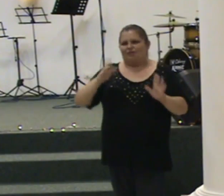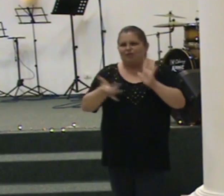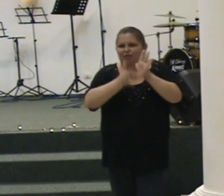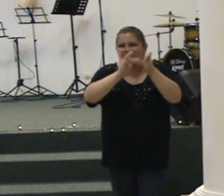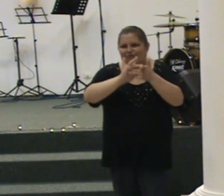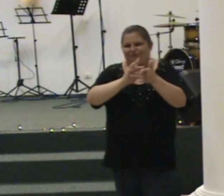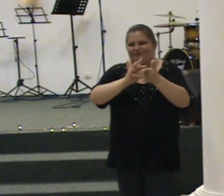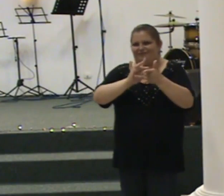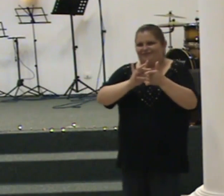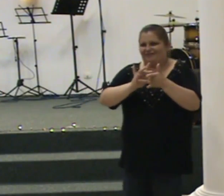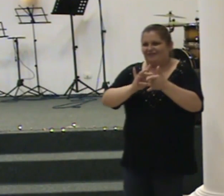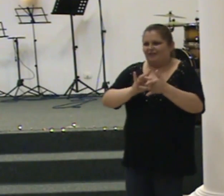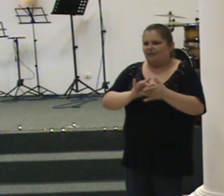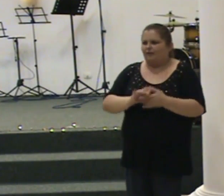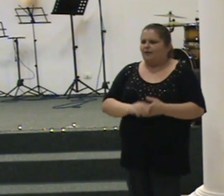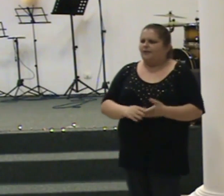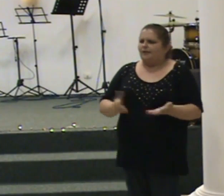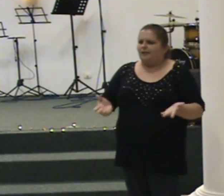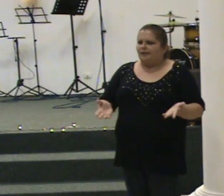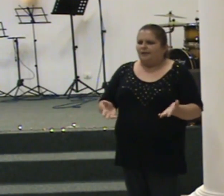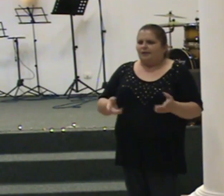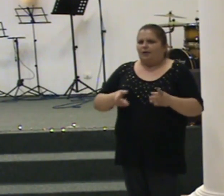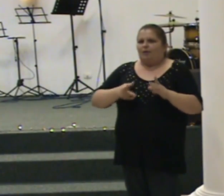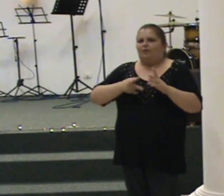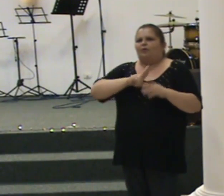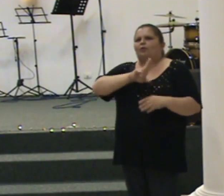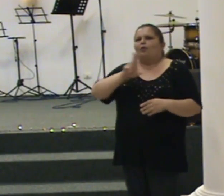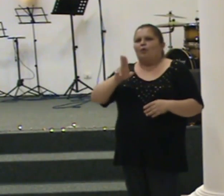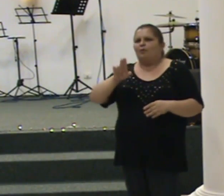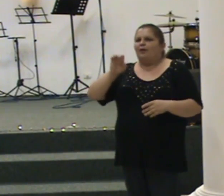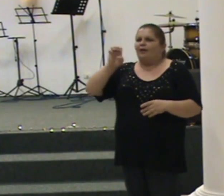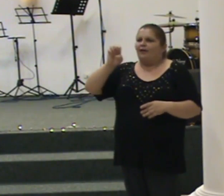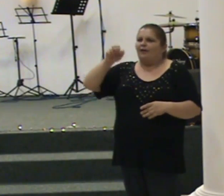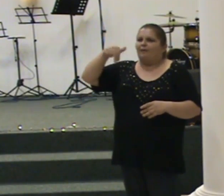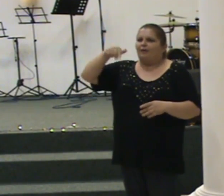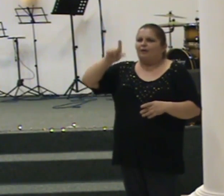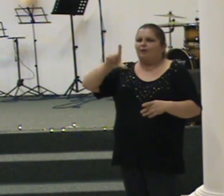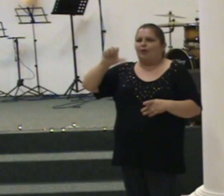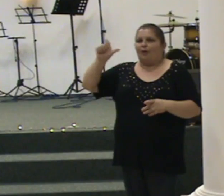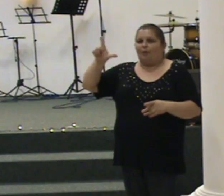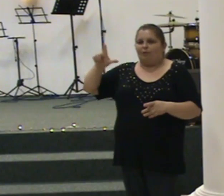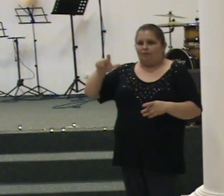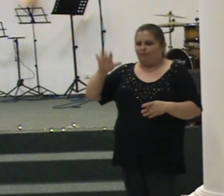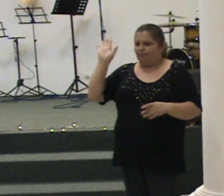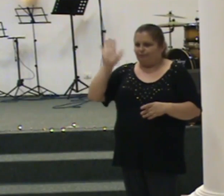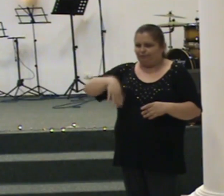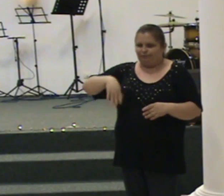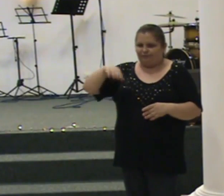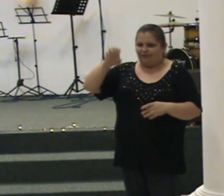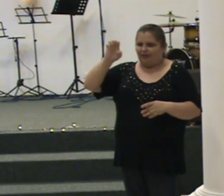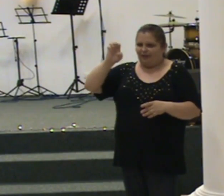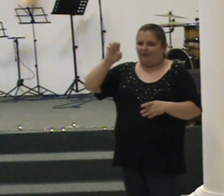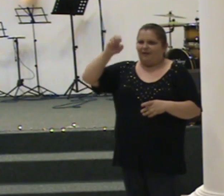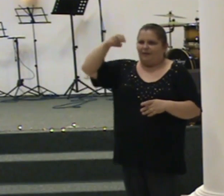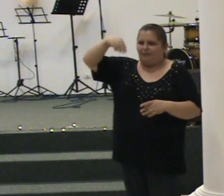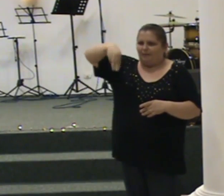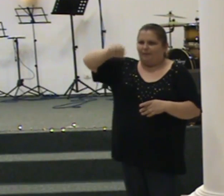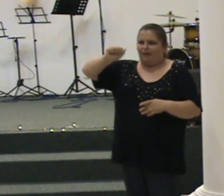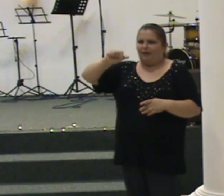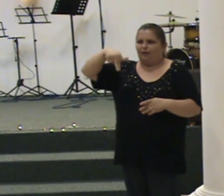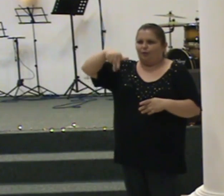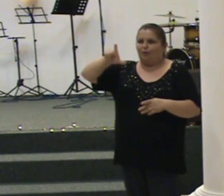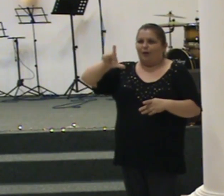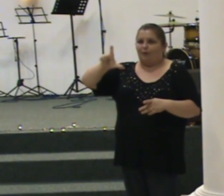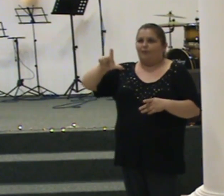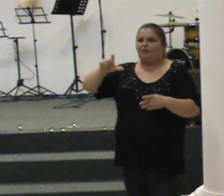nome que o profeta falou assim, será chamado Emanuel, que é Deus conosco. Irmãos,